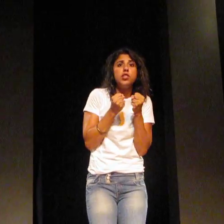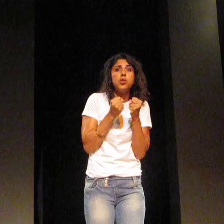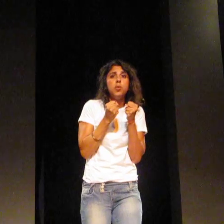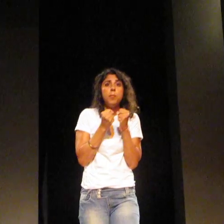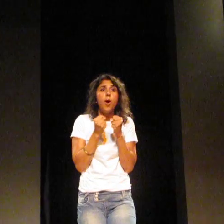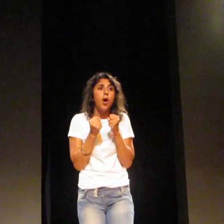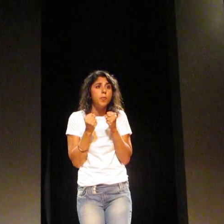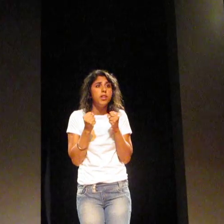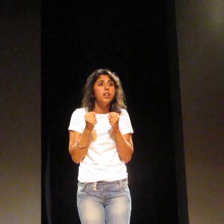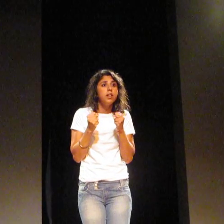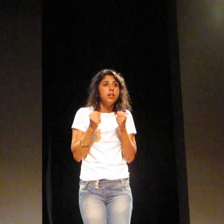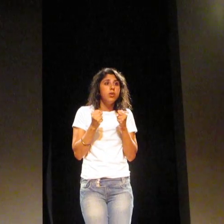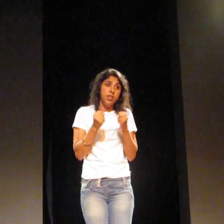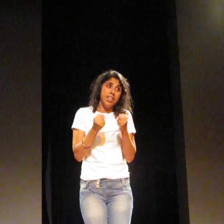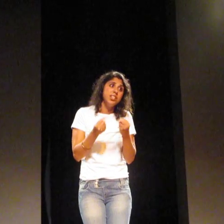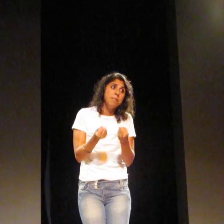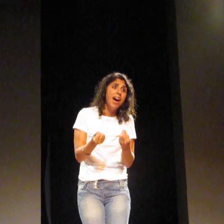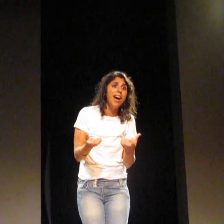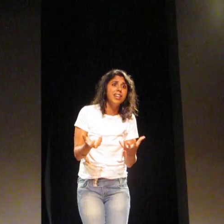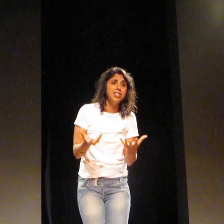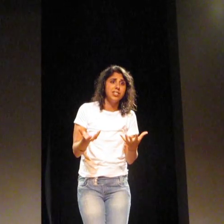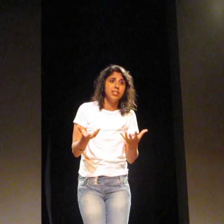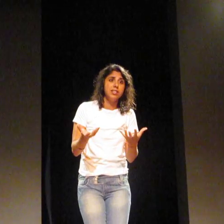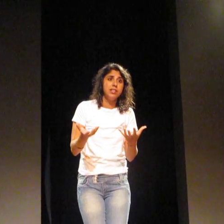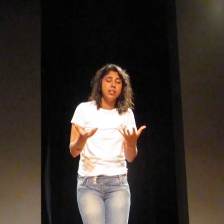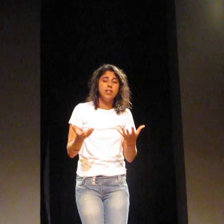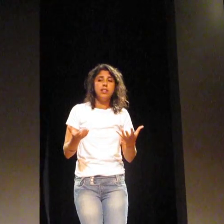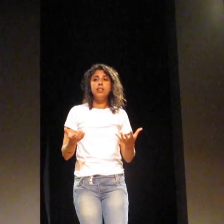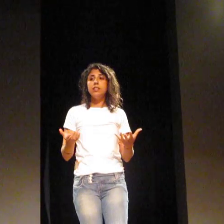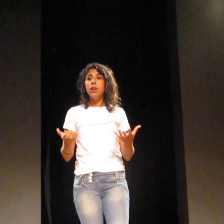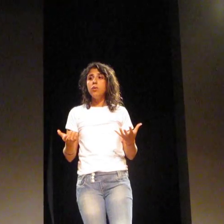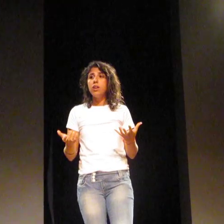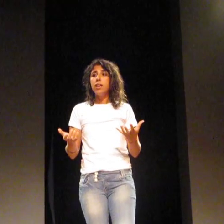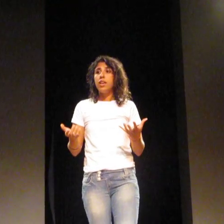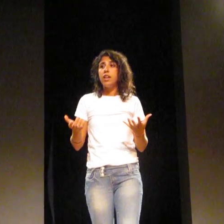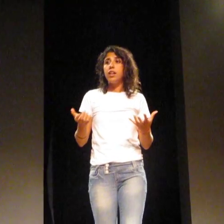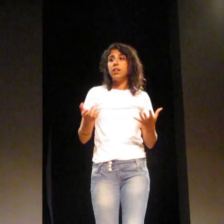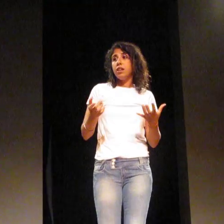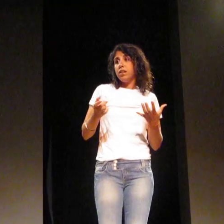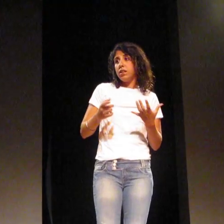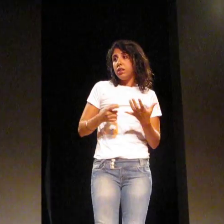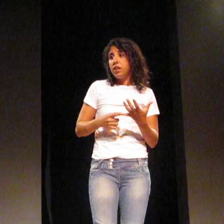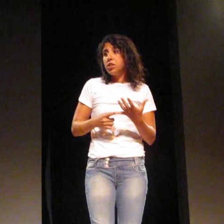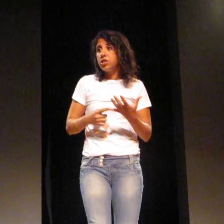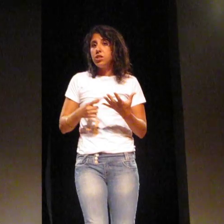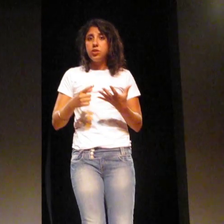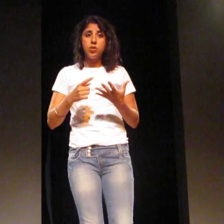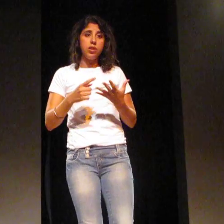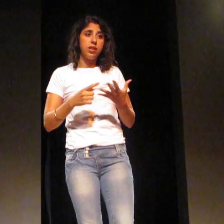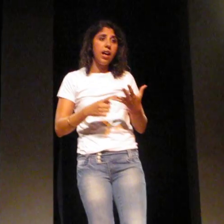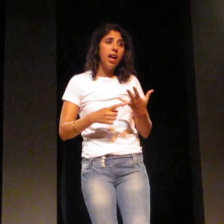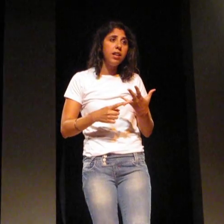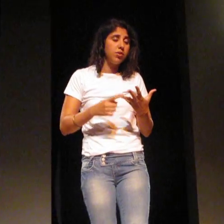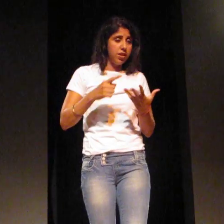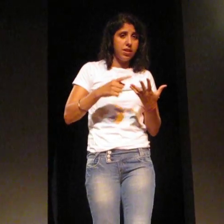com o pobre, o que era demais. Então, ele, triste,